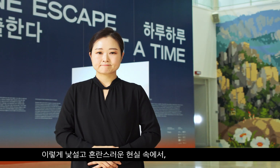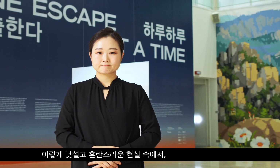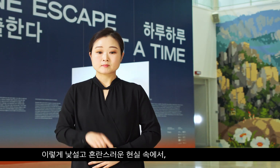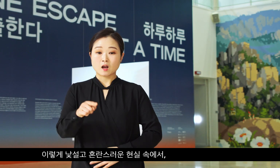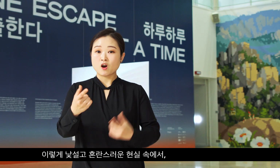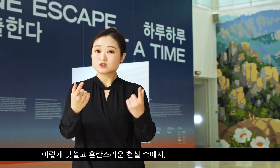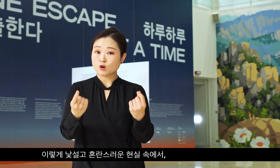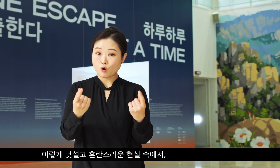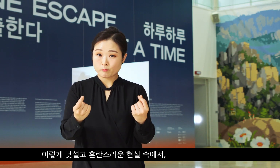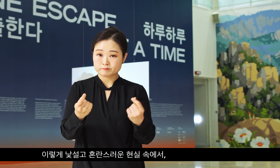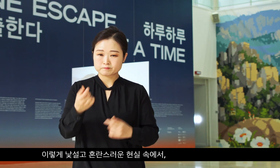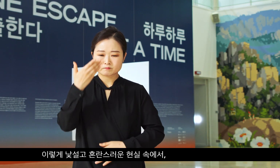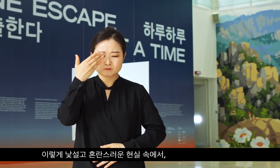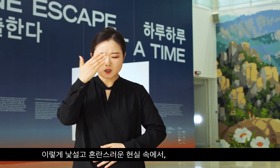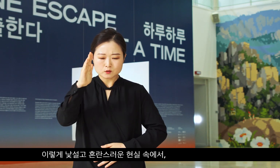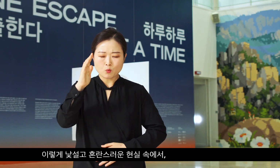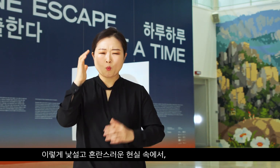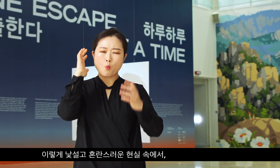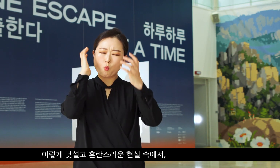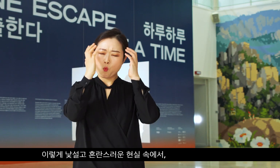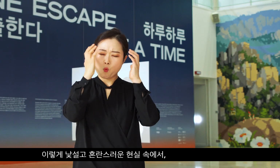이렇게 낯설고 혼란스러운 현실 속에서